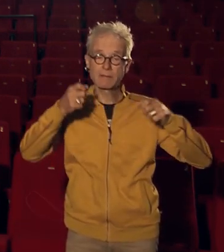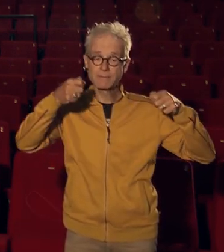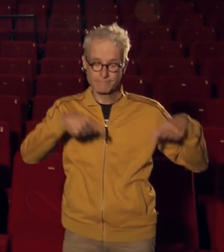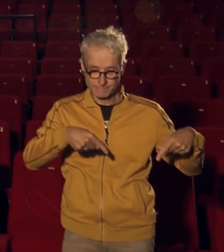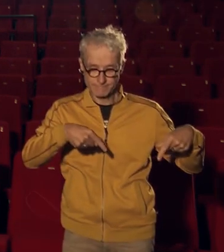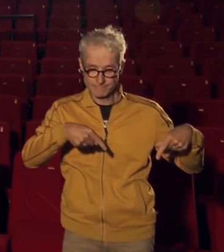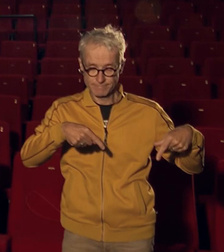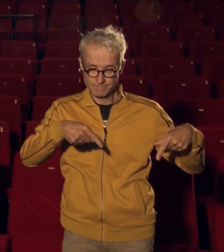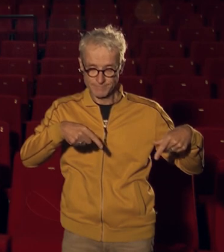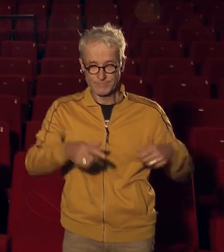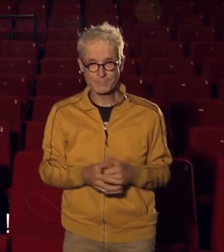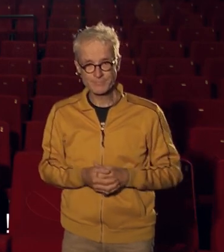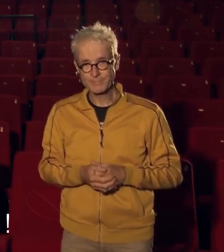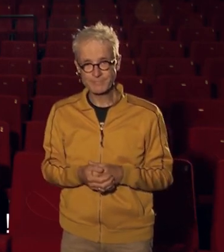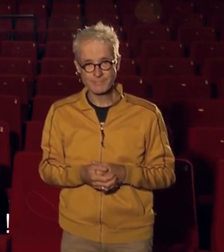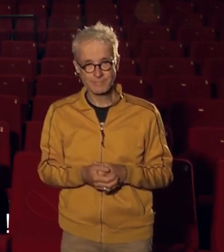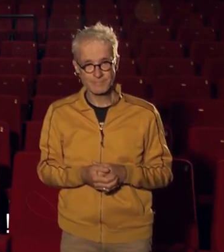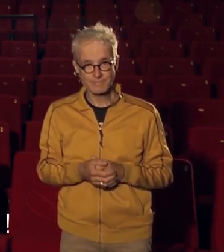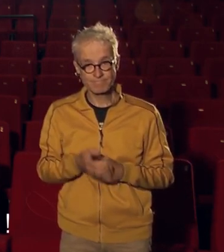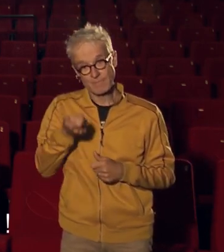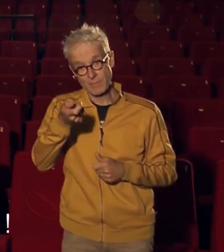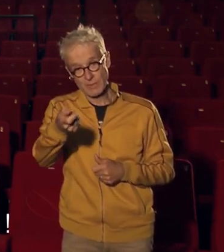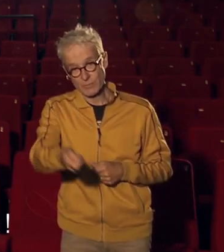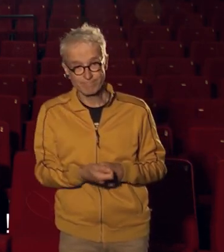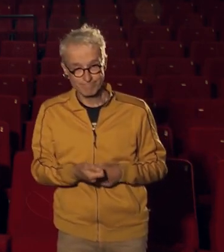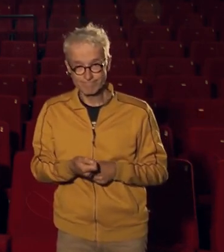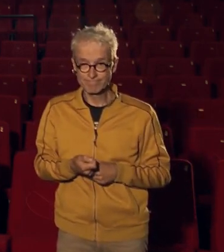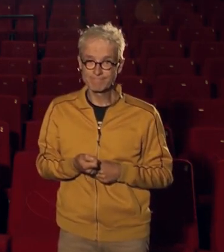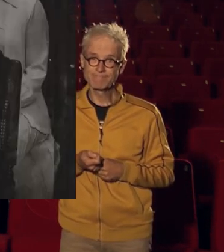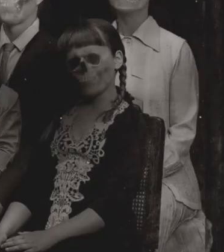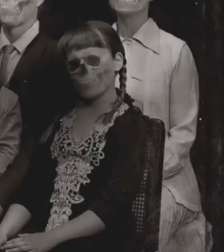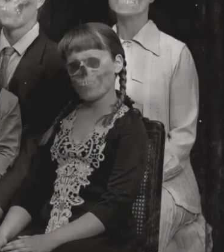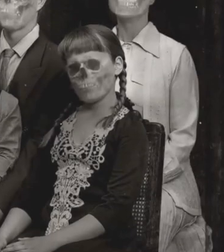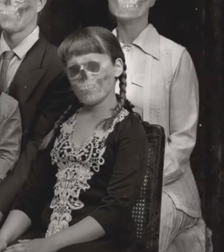www.courtmetrange.eu. Bon bah, très vite alors, hein?